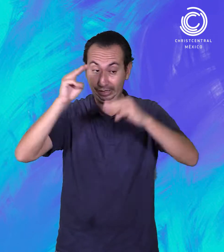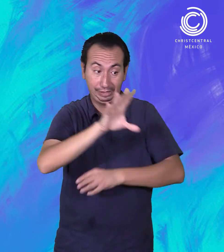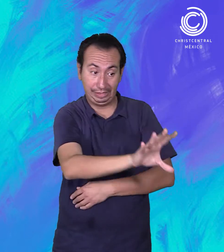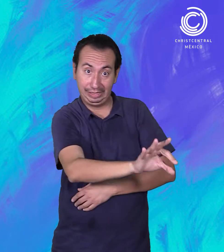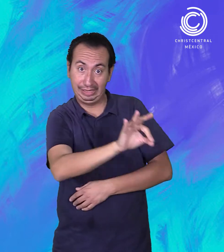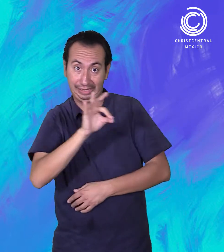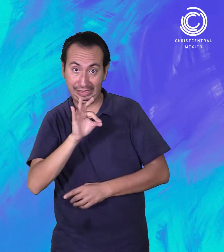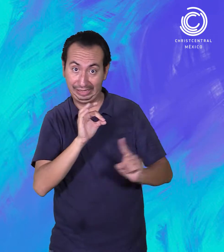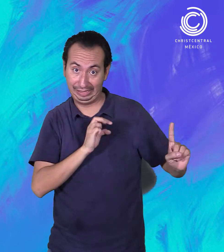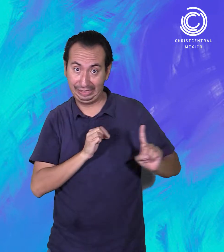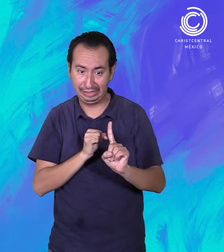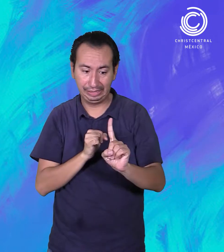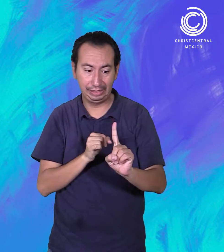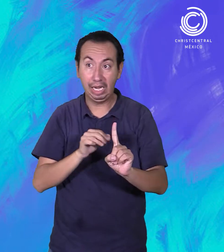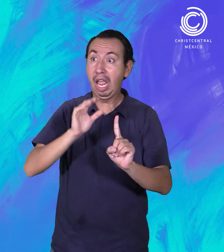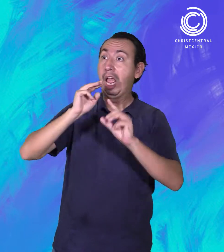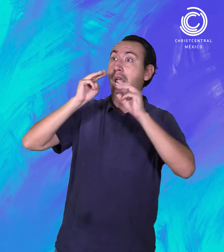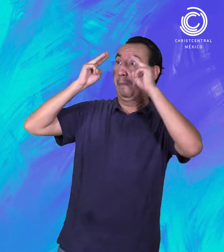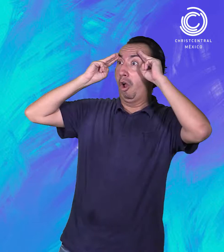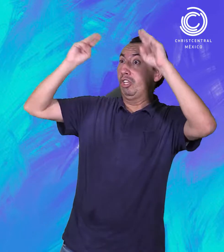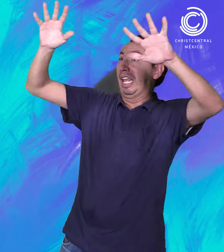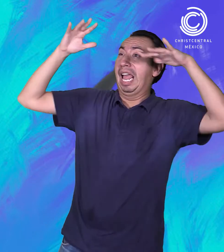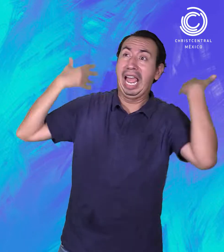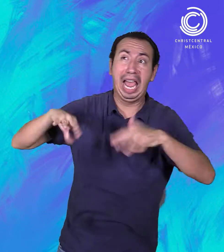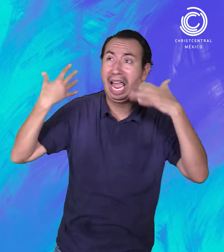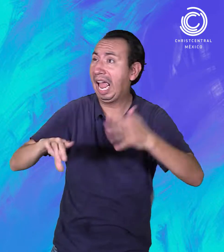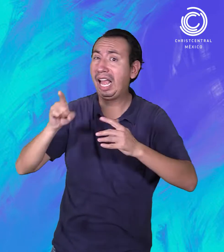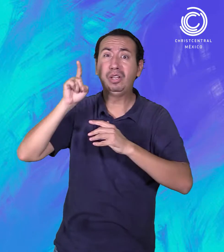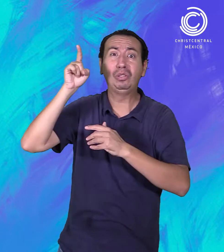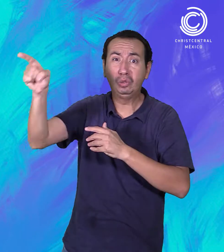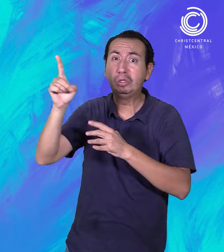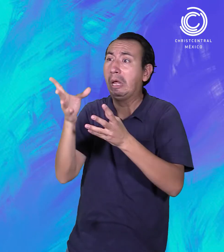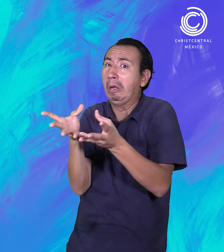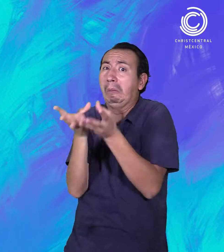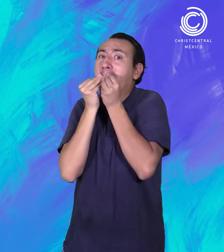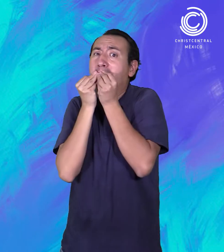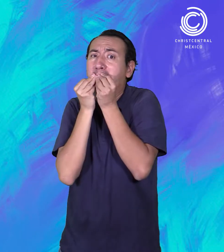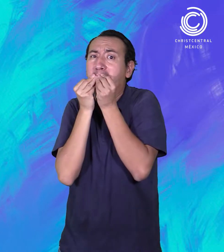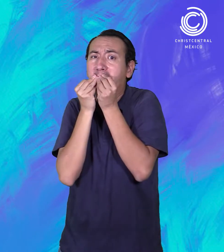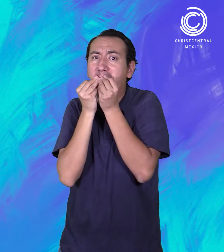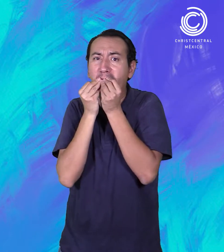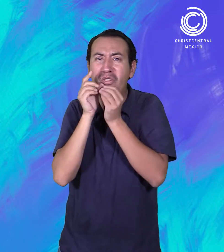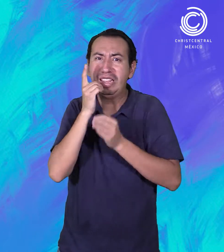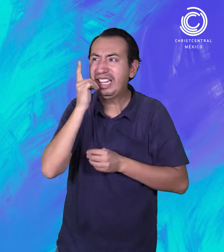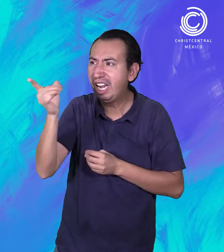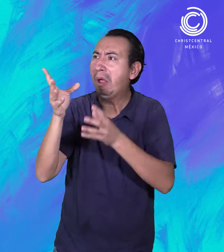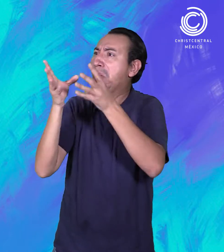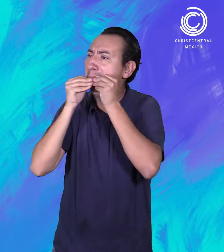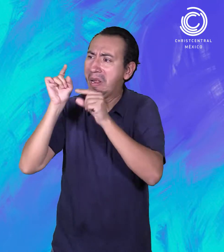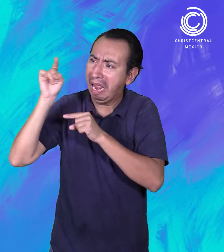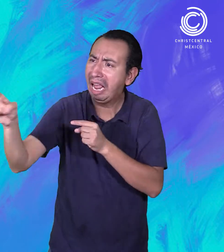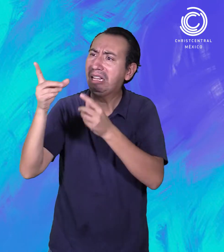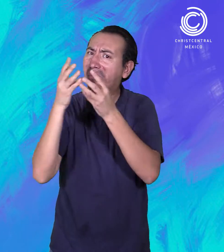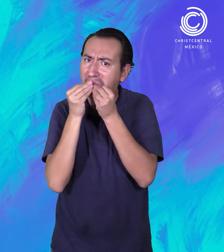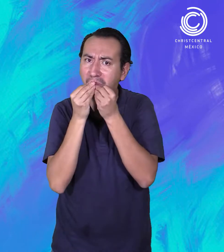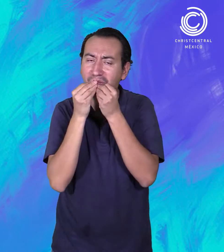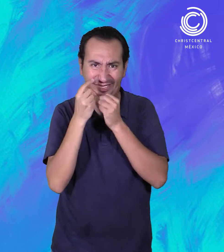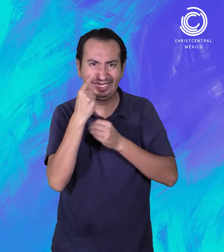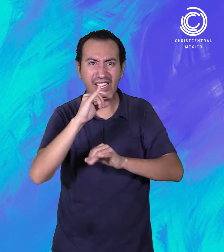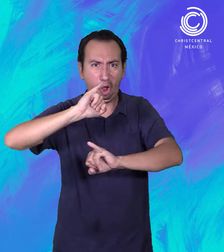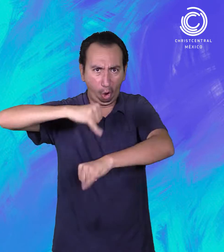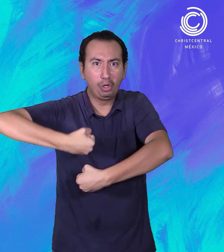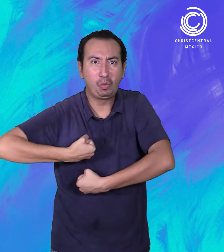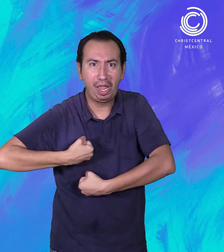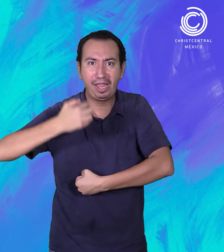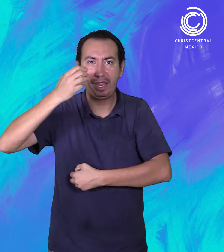Moisés, exclamó: Moisés, Señor mío, deténlos. Otra vez, Josué, hijo de Nun, uno de los